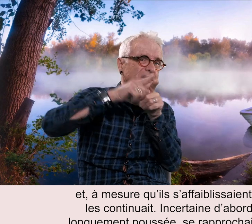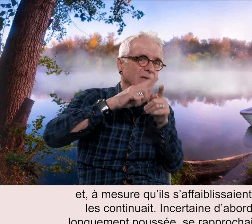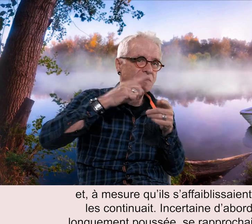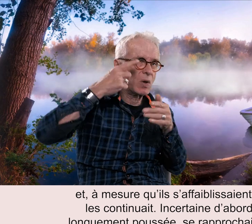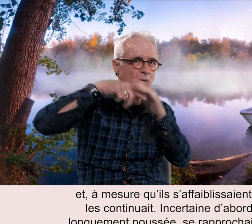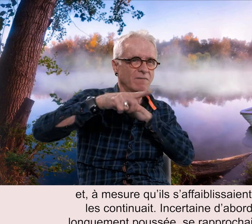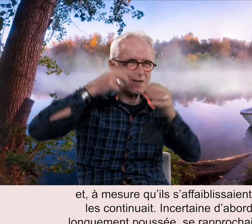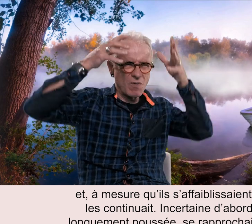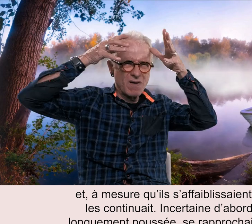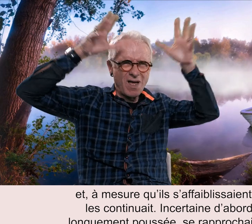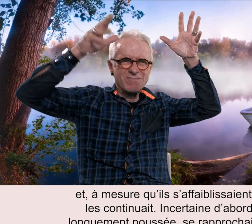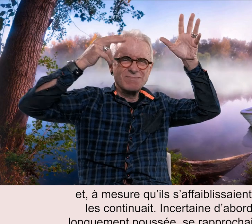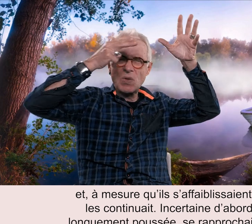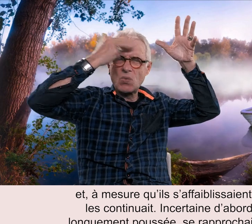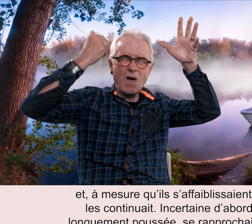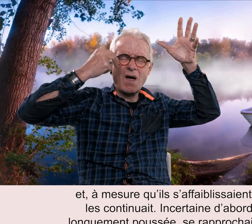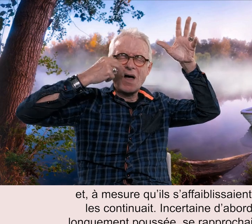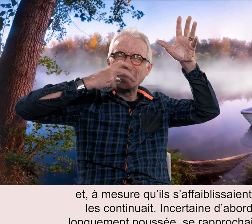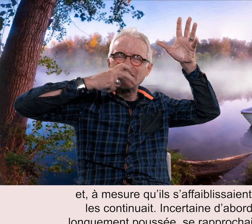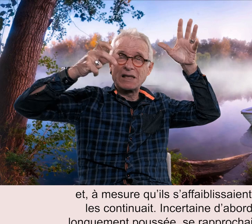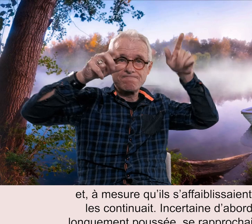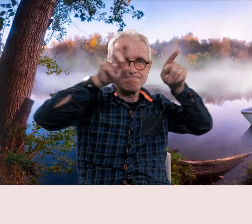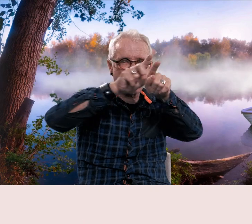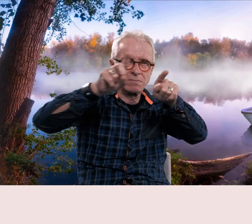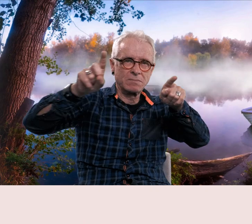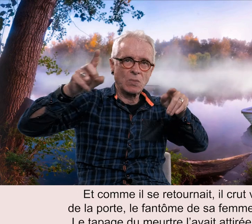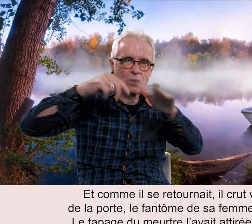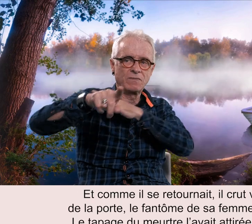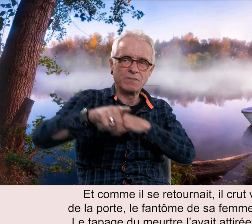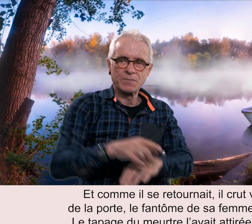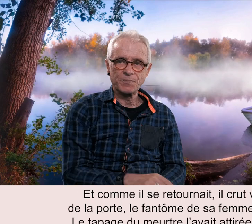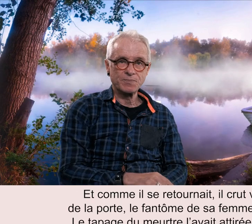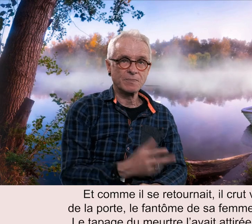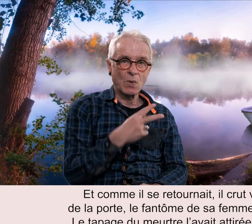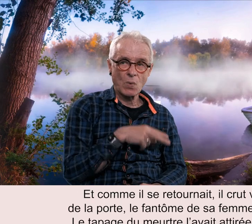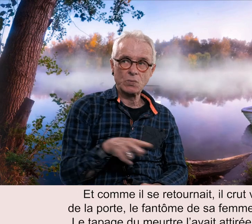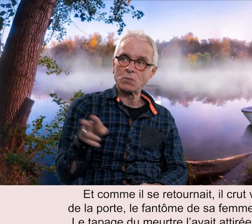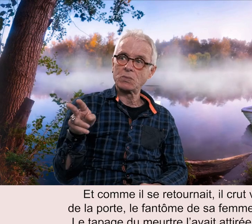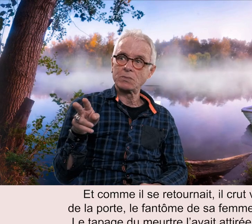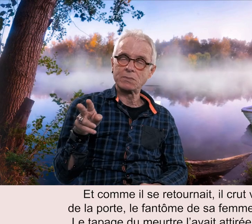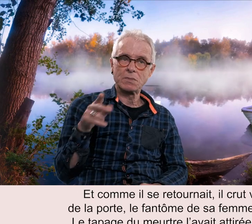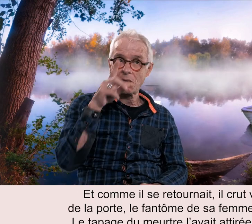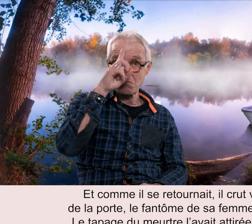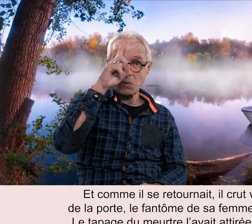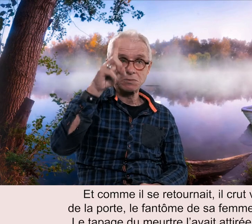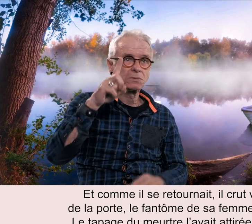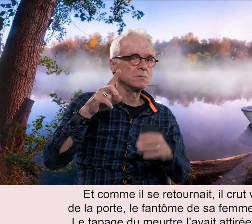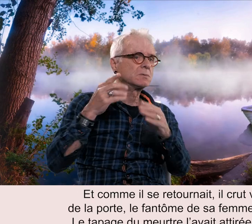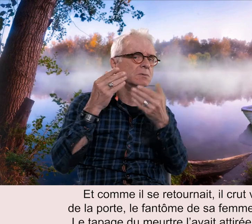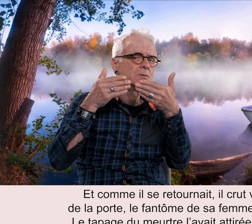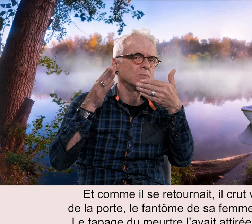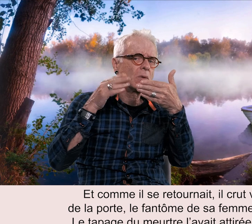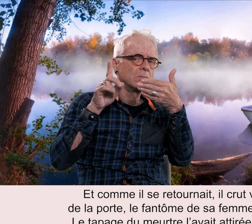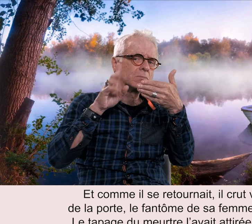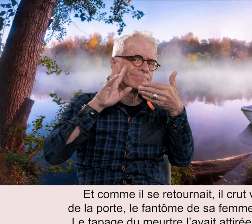reconnut, terrifié, le bramement du grand cerf noir. Et comme il se retournait, il crut voir, dans l'encadrure de